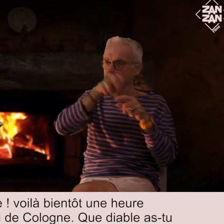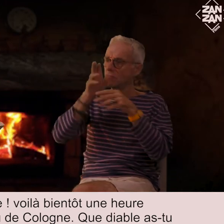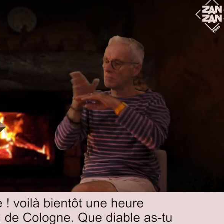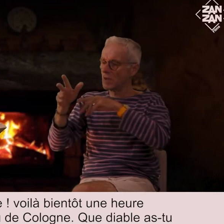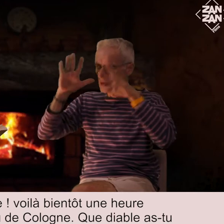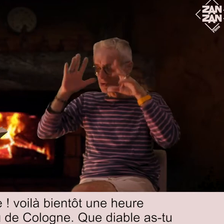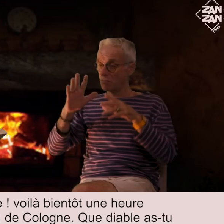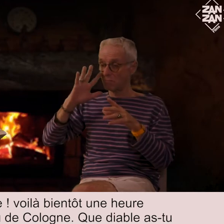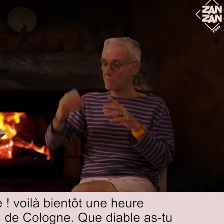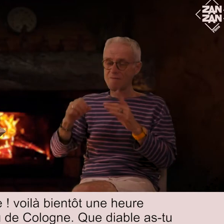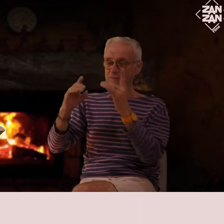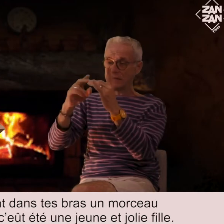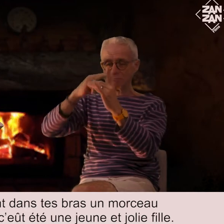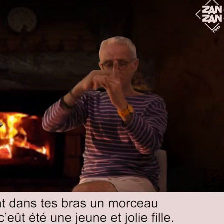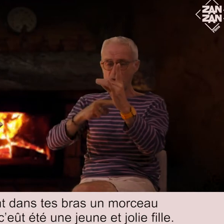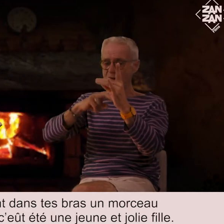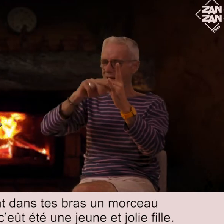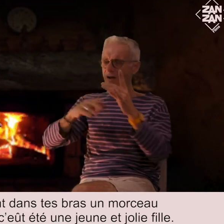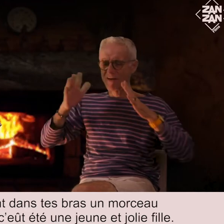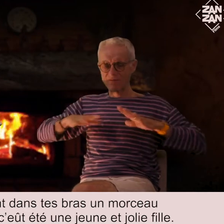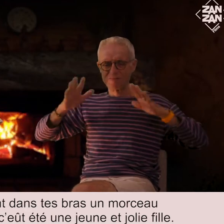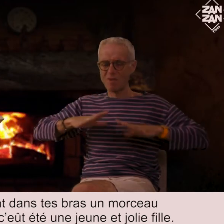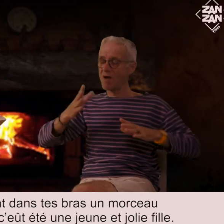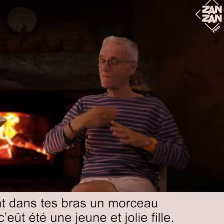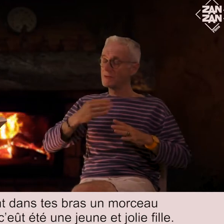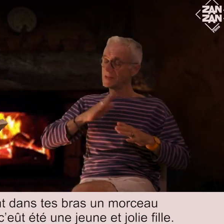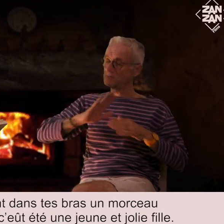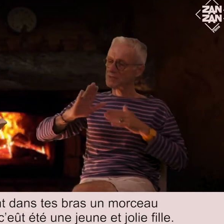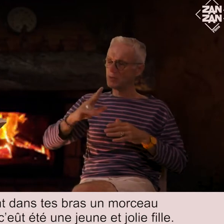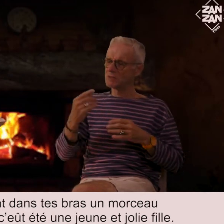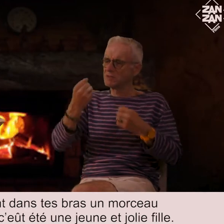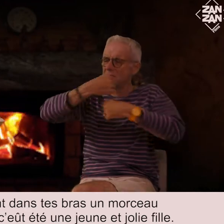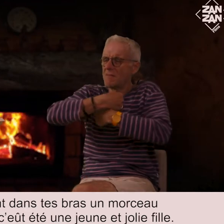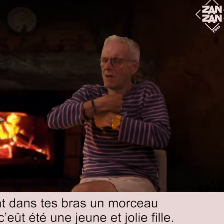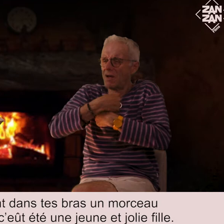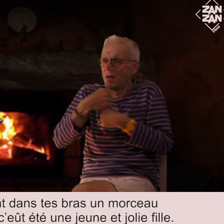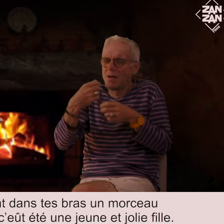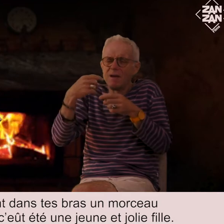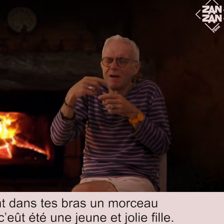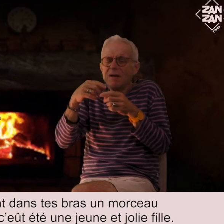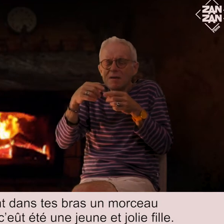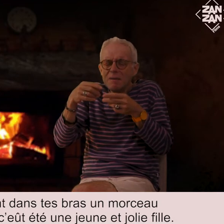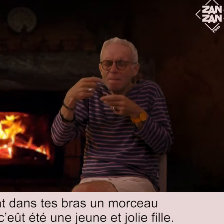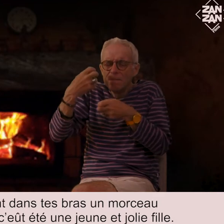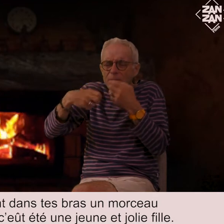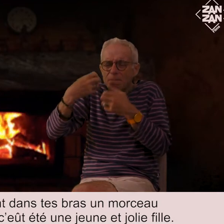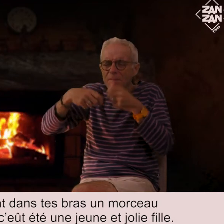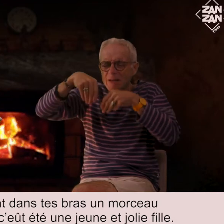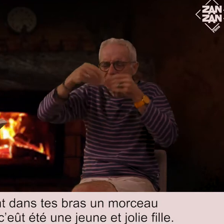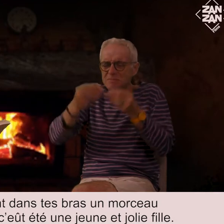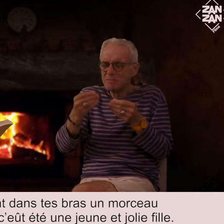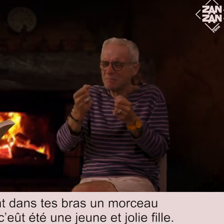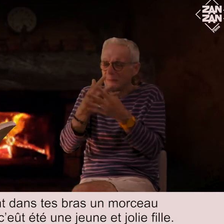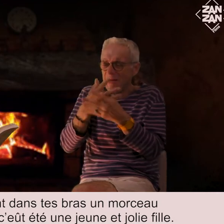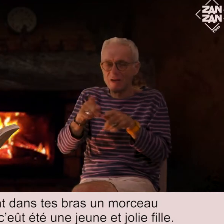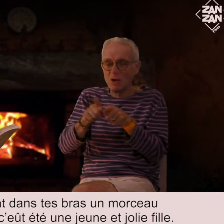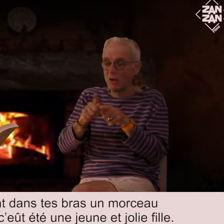tout du long et tendu par terre en habit à la française serrant dans tes bras un morceau de porcelaine brisé comme si c